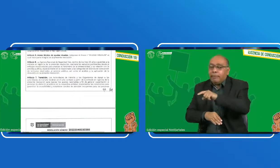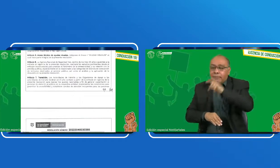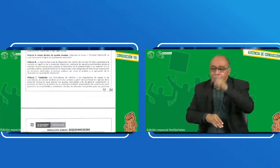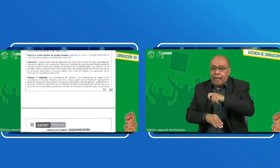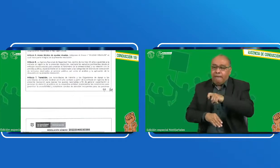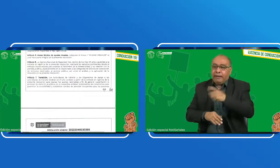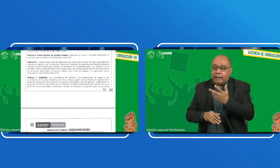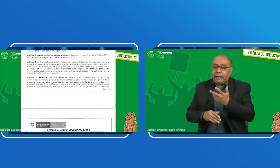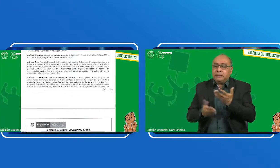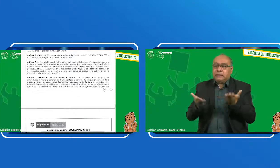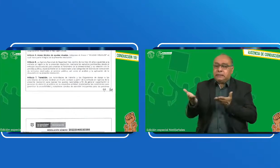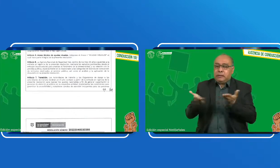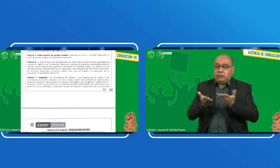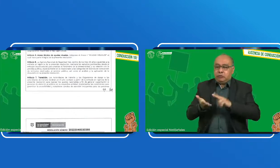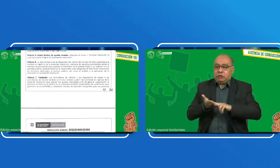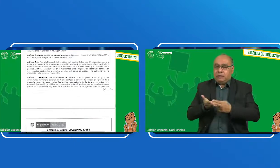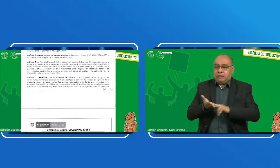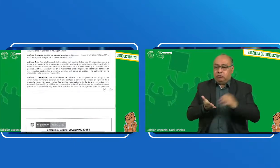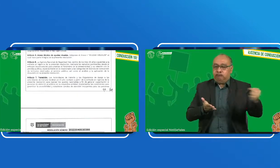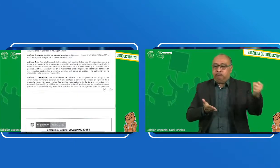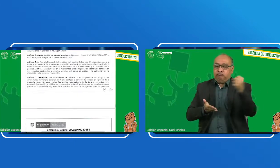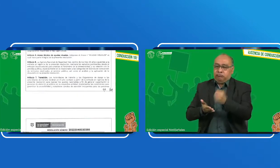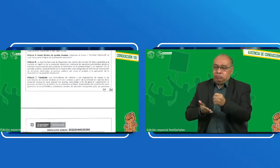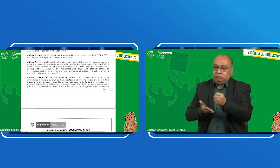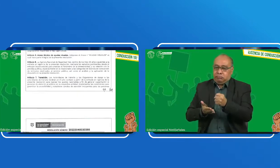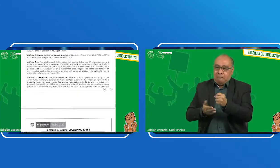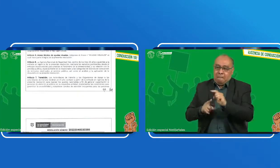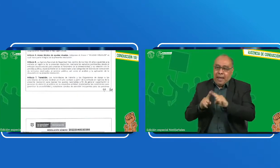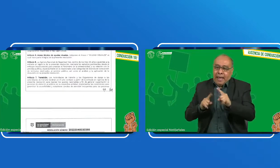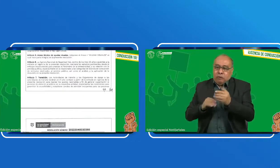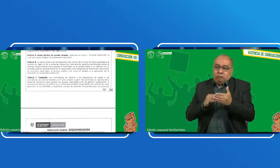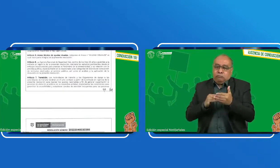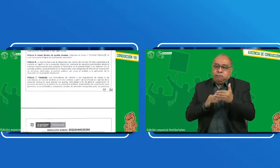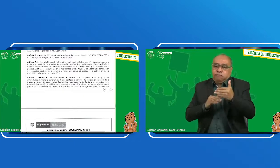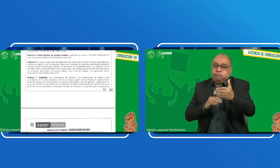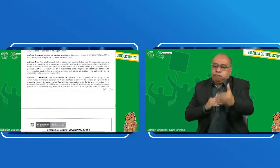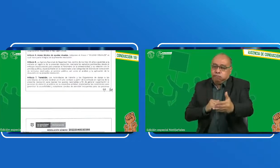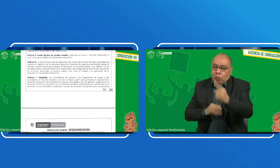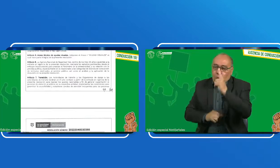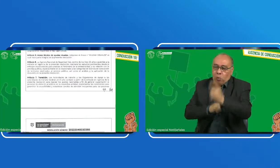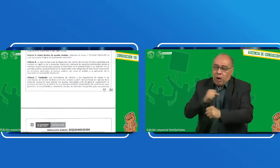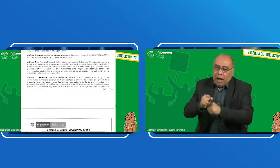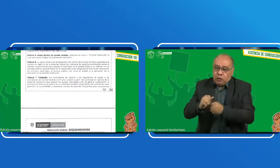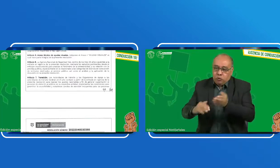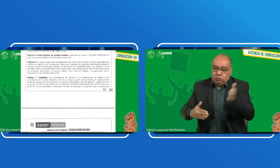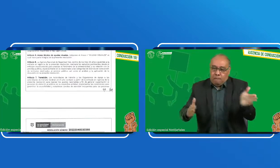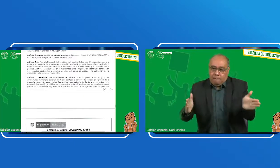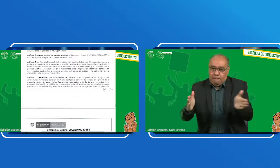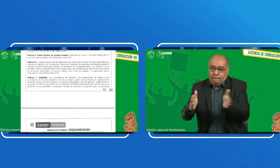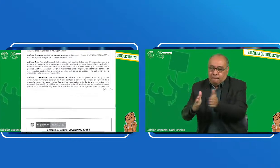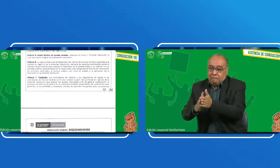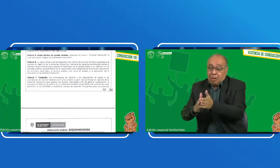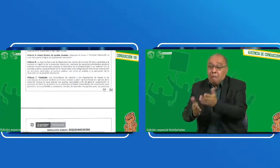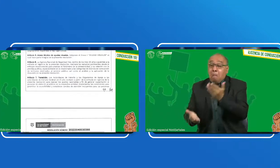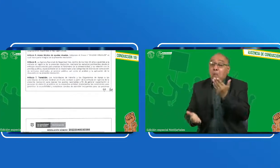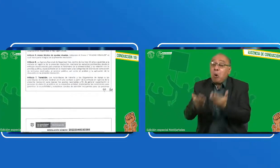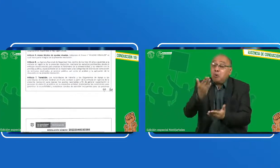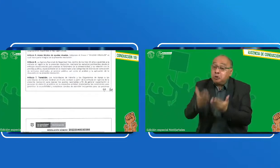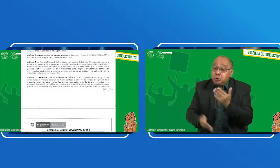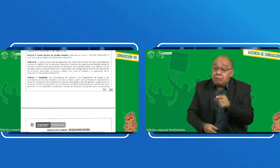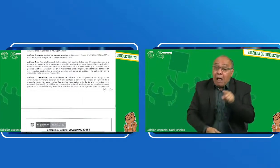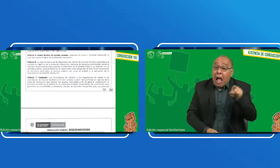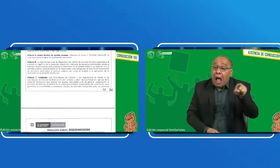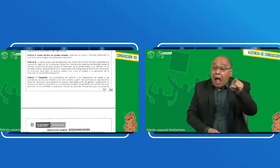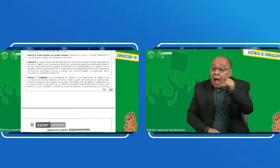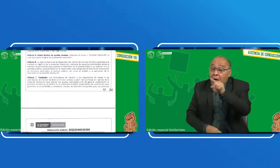existir este tránsito para los ajustes razonables, a saber, el servicio de interpretación. Se les da